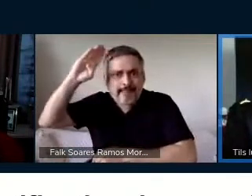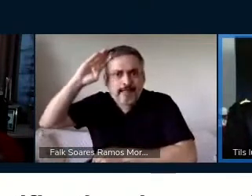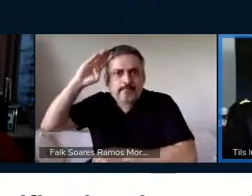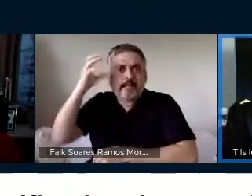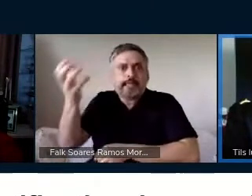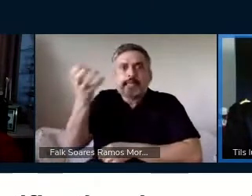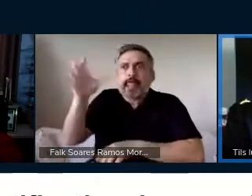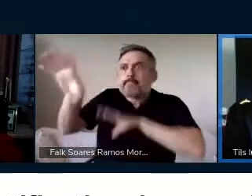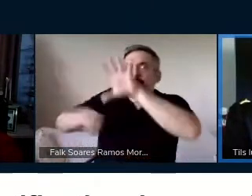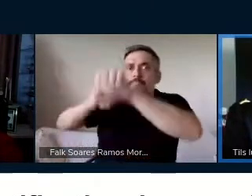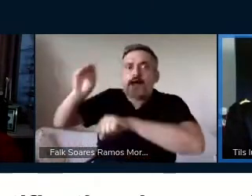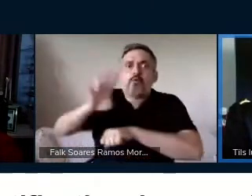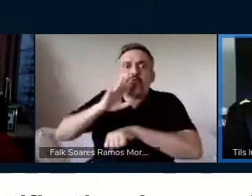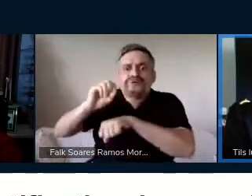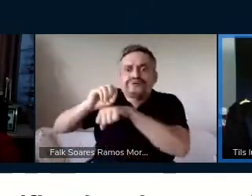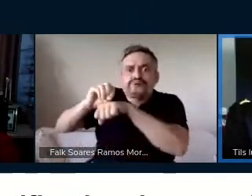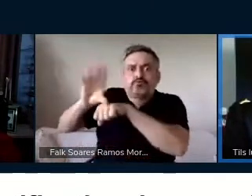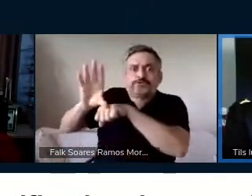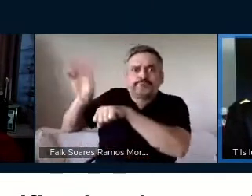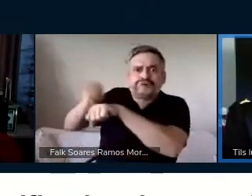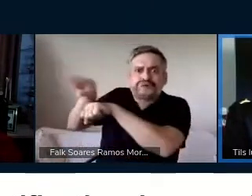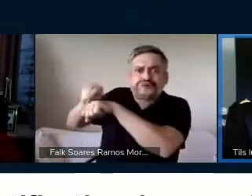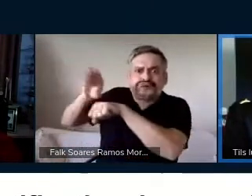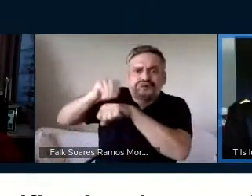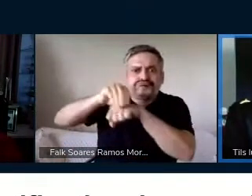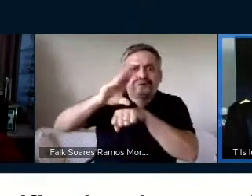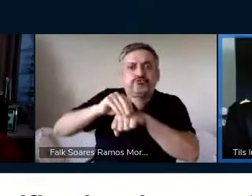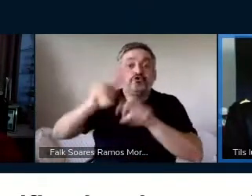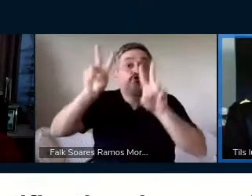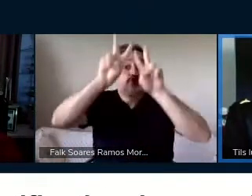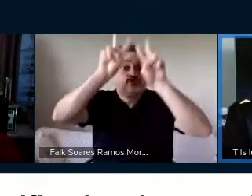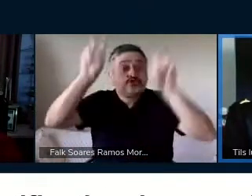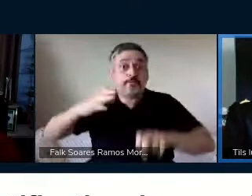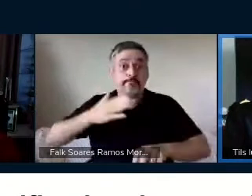proporcionar aos surdos acadêmicos